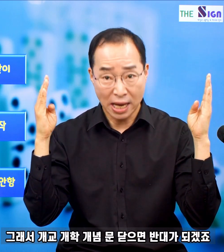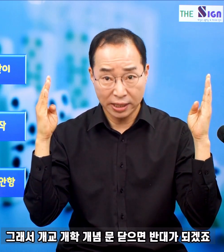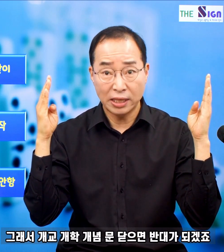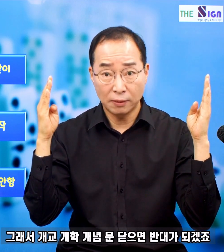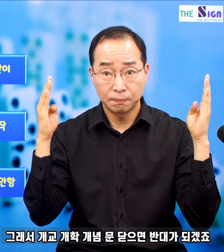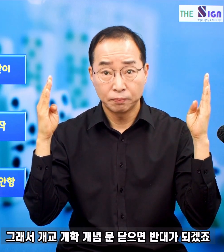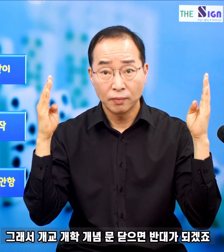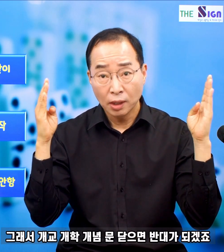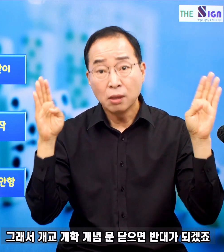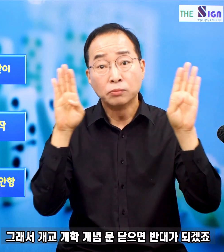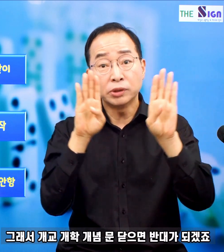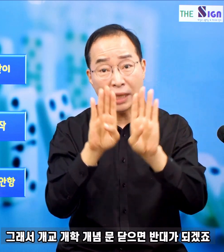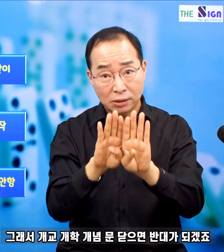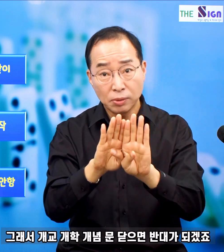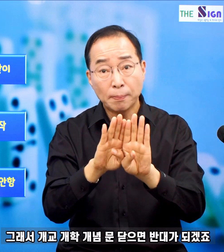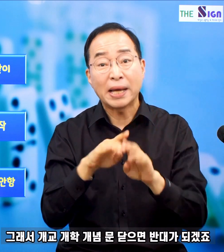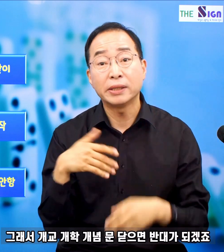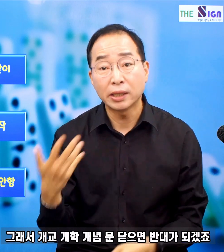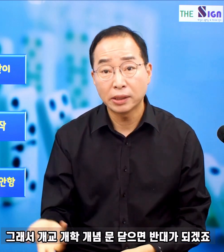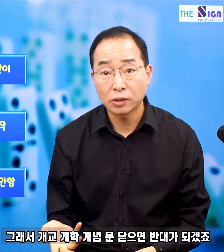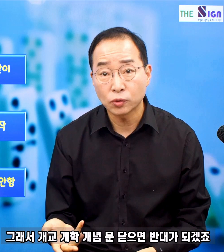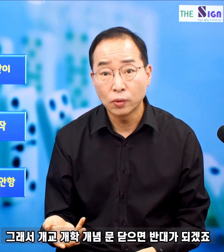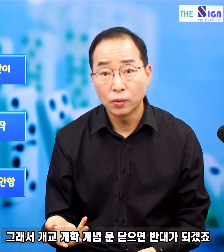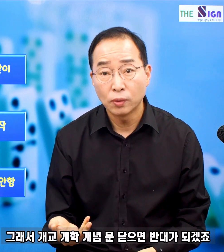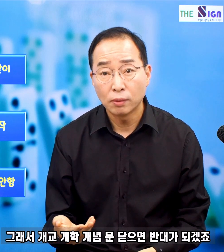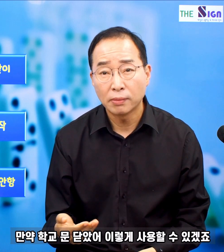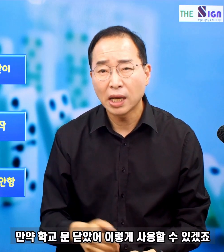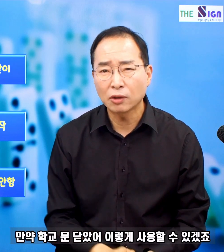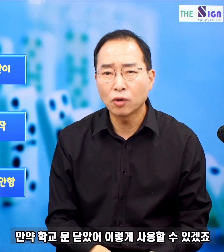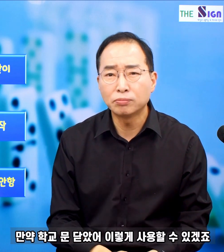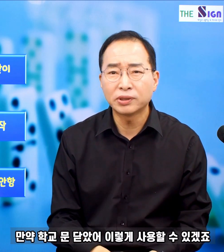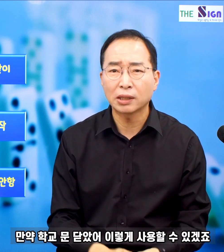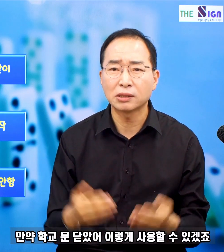개념. 문 닫으면 반대가 되겠죠. 만약 학교 문 닫았어.